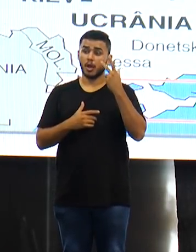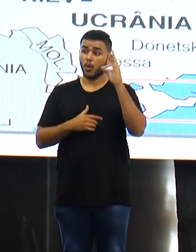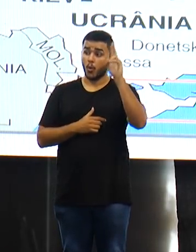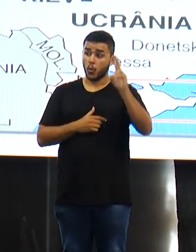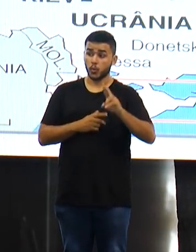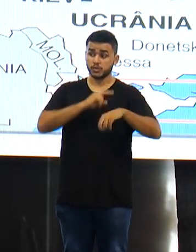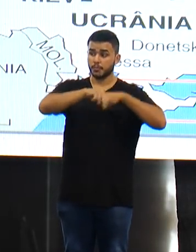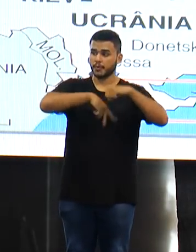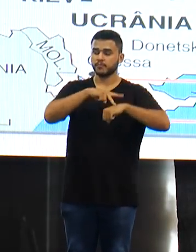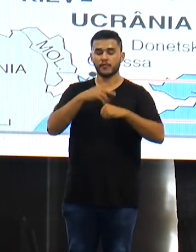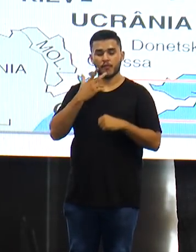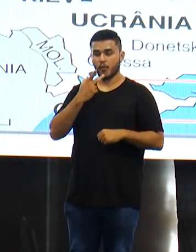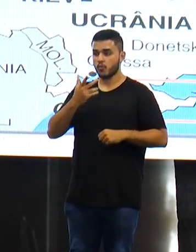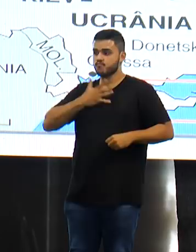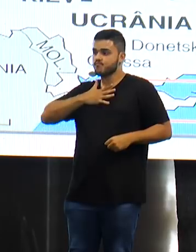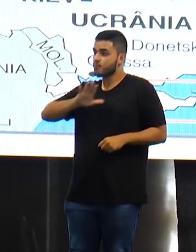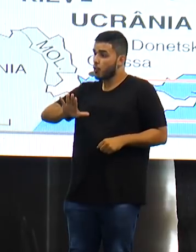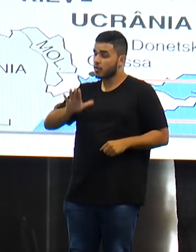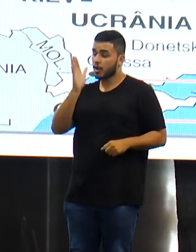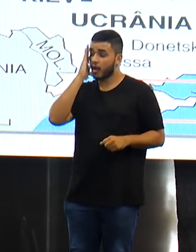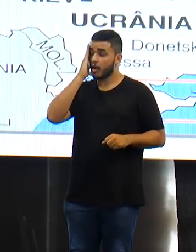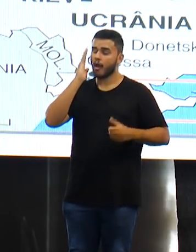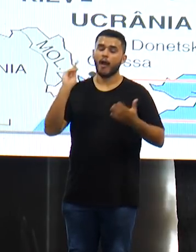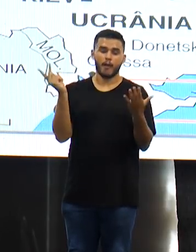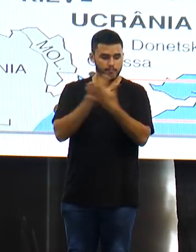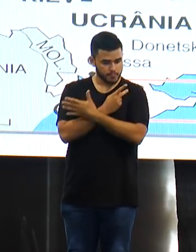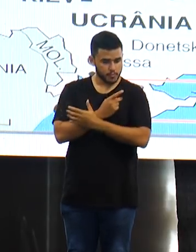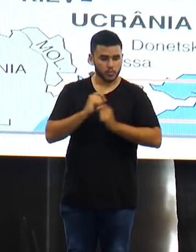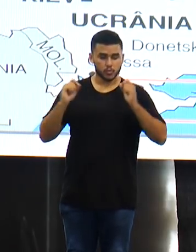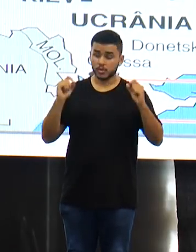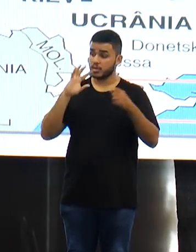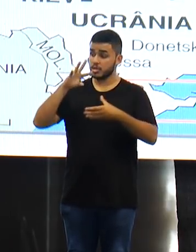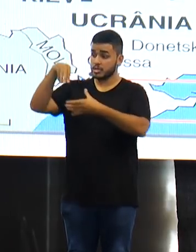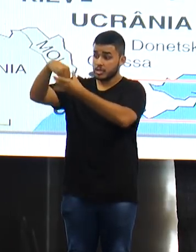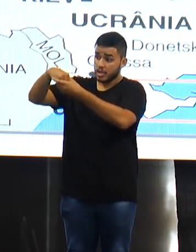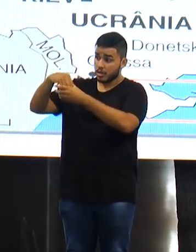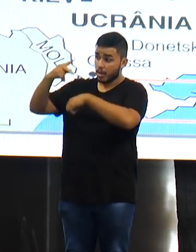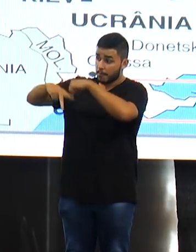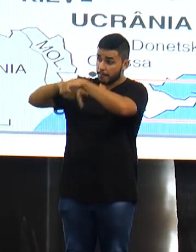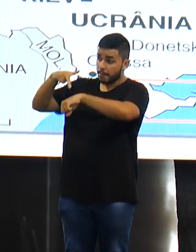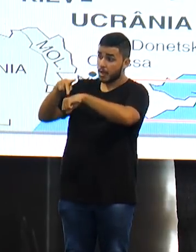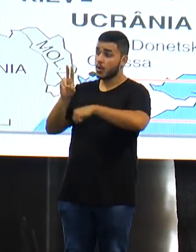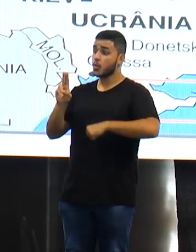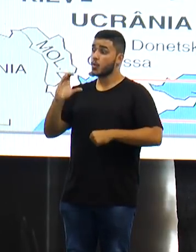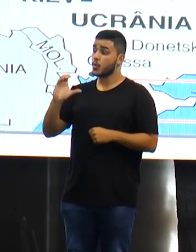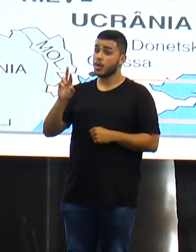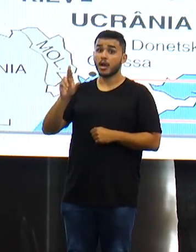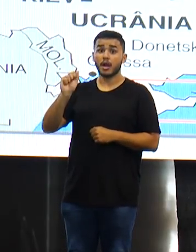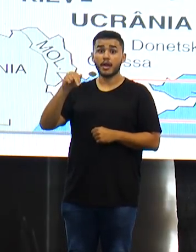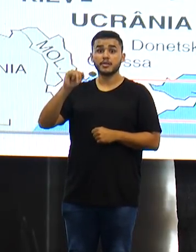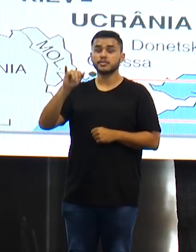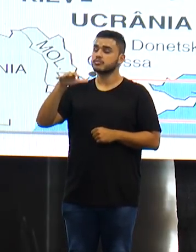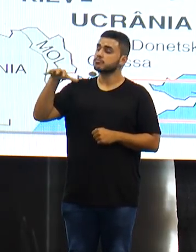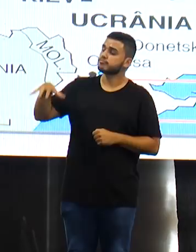gostou. Então a Rússia passou a estimular, dentro da Ucrânia,